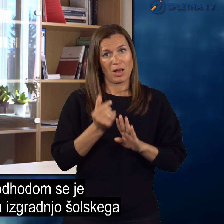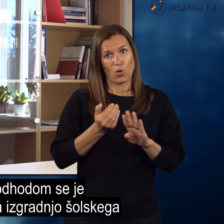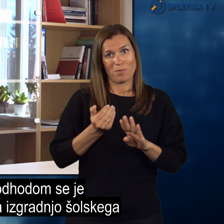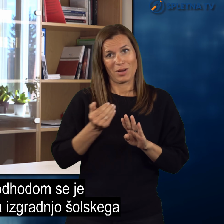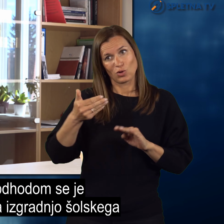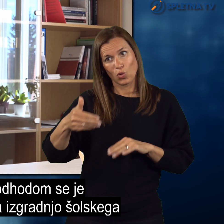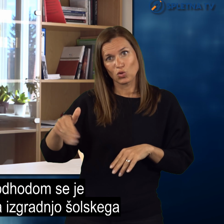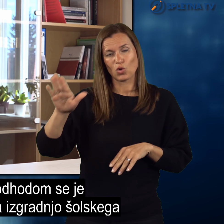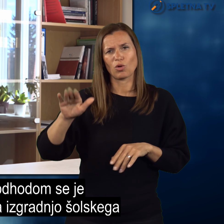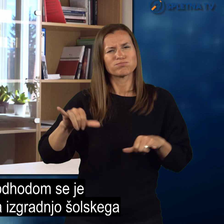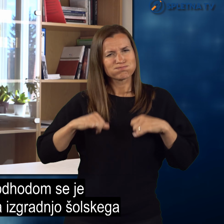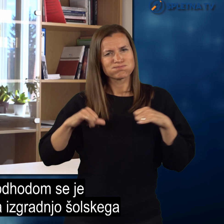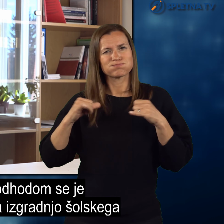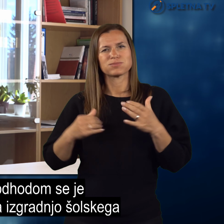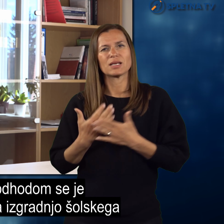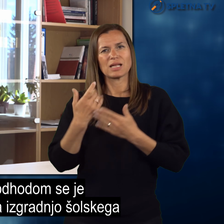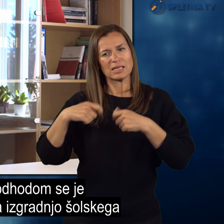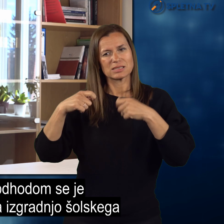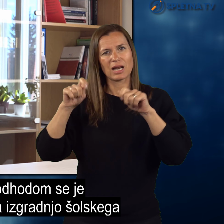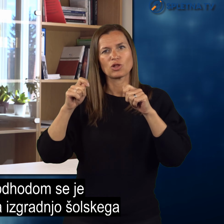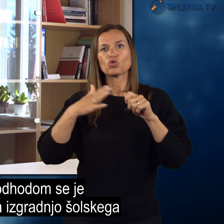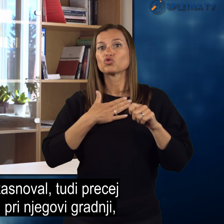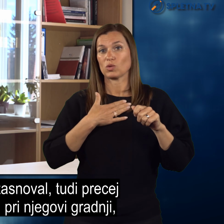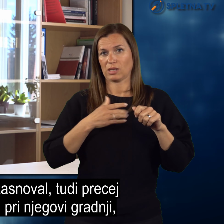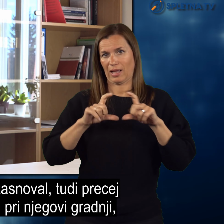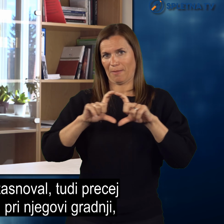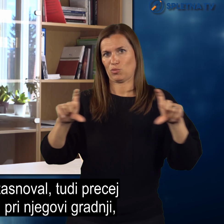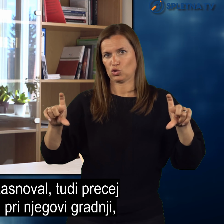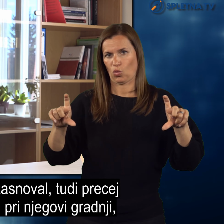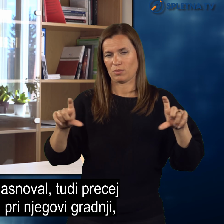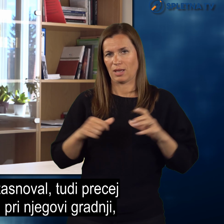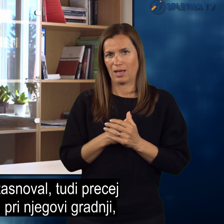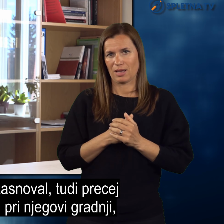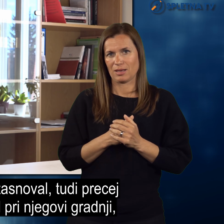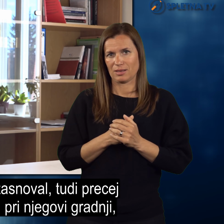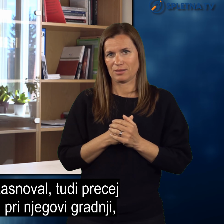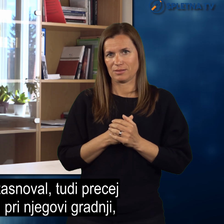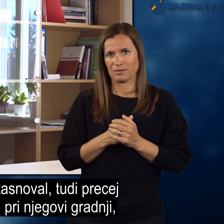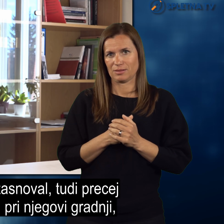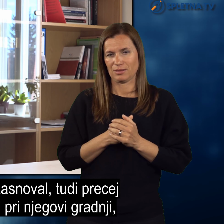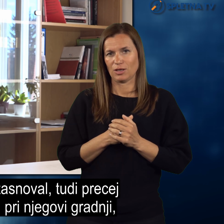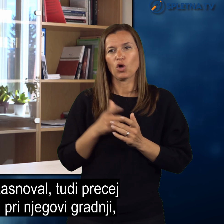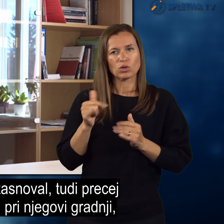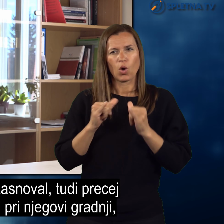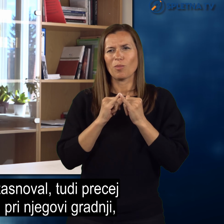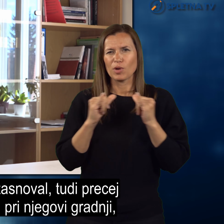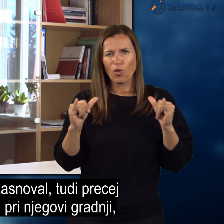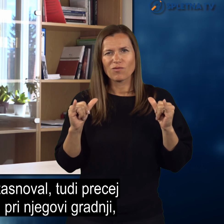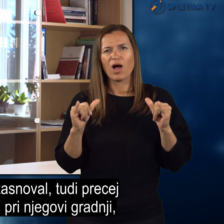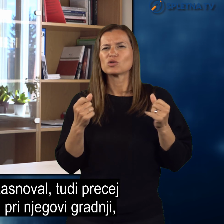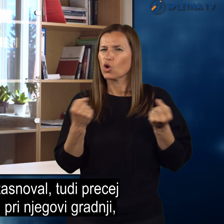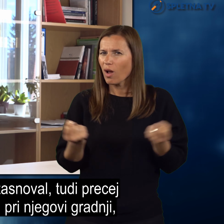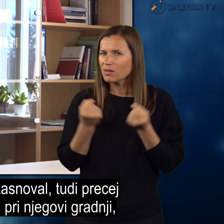Malce pred odhodom se je tudi precej angažiral za izgradnjo šolskega poslopja, ki ga je dizajniral,